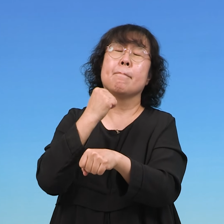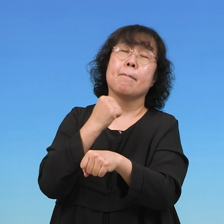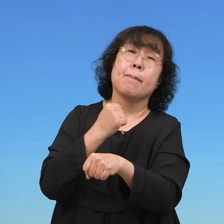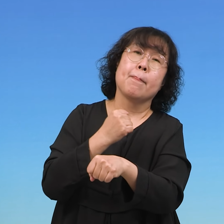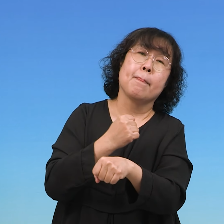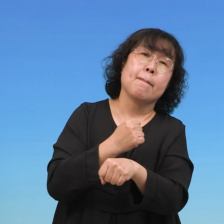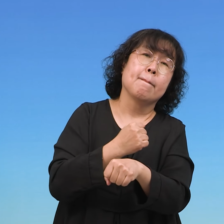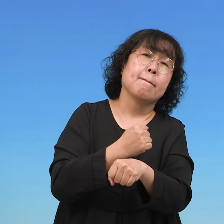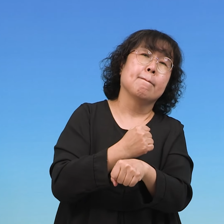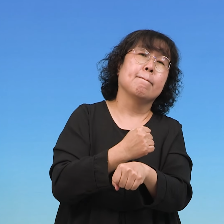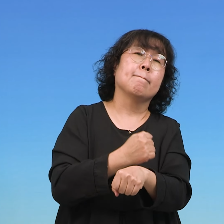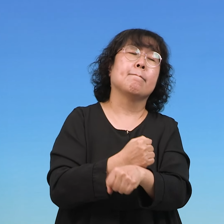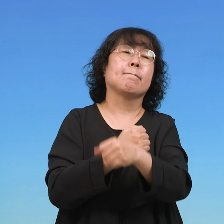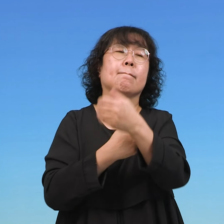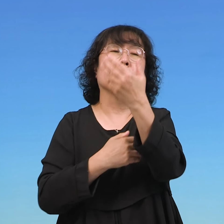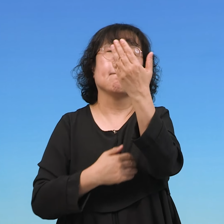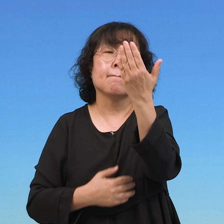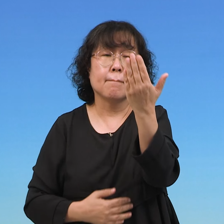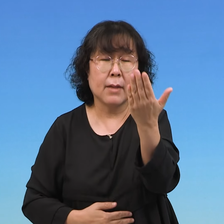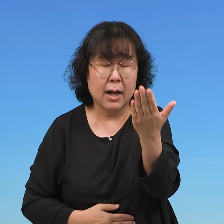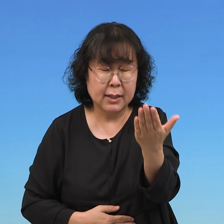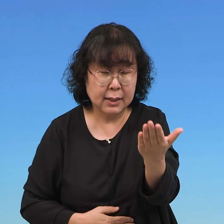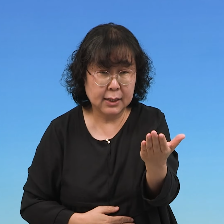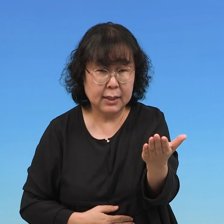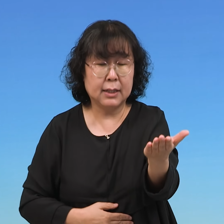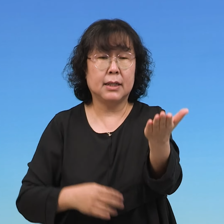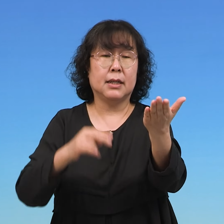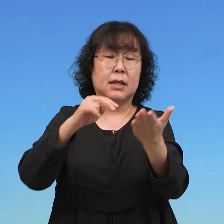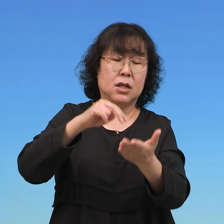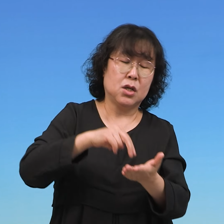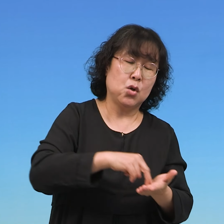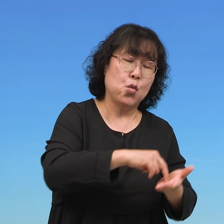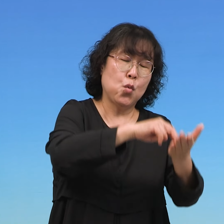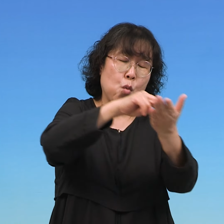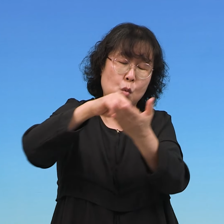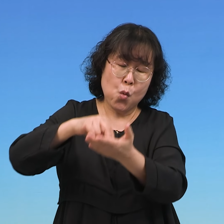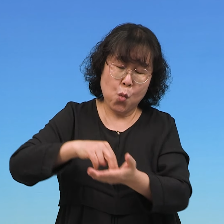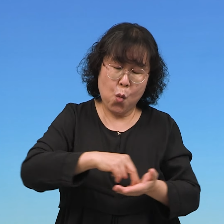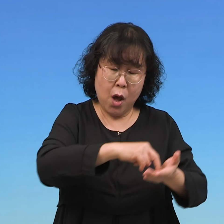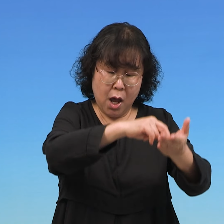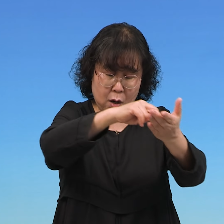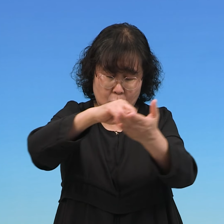당신이 외로인 홀로 남았을 때,